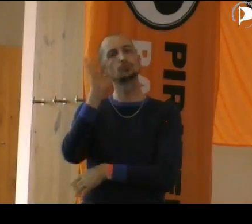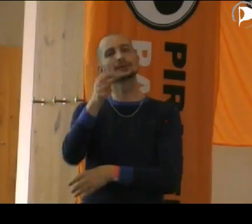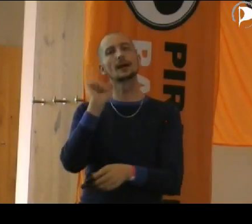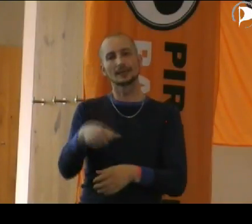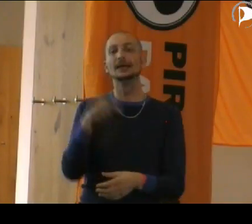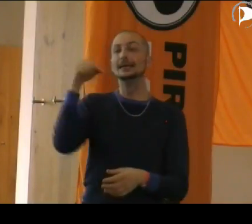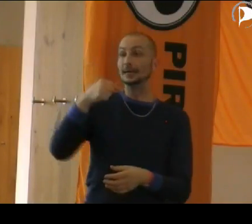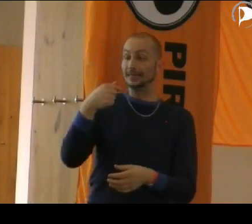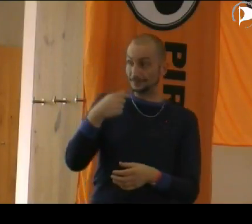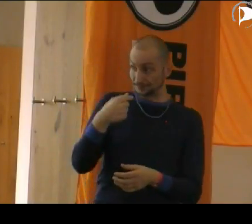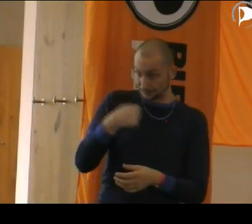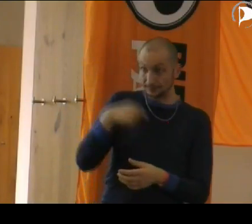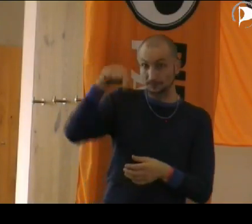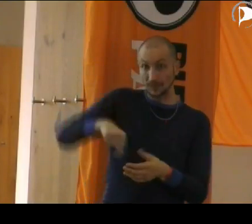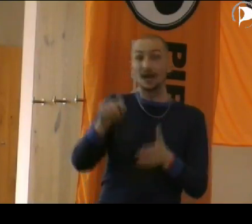verfügung